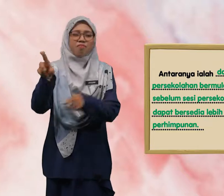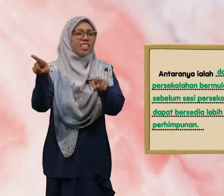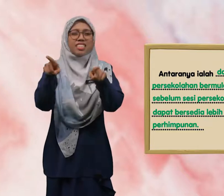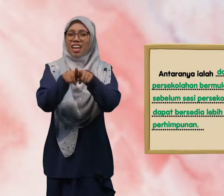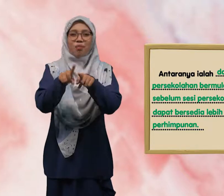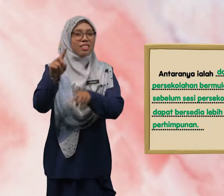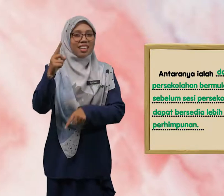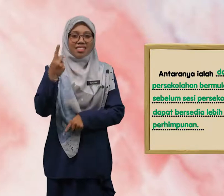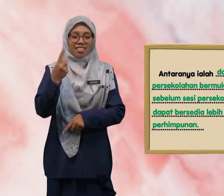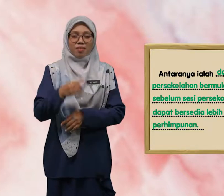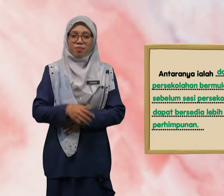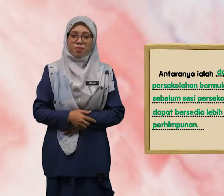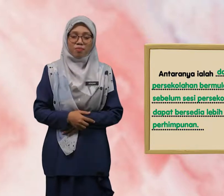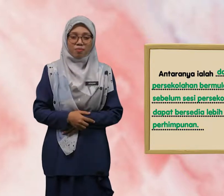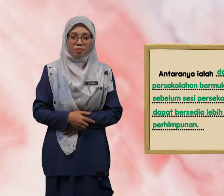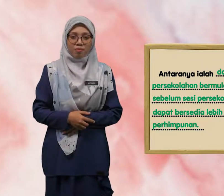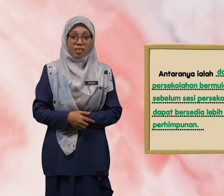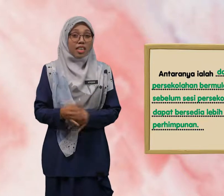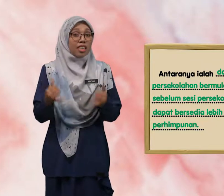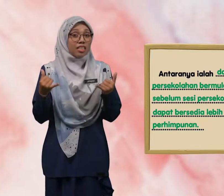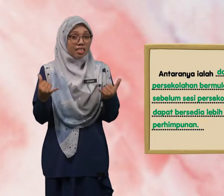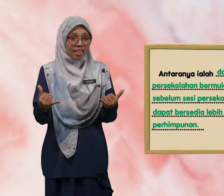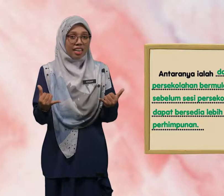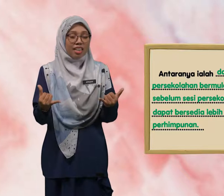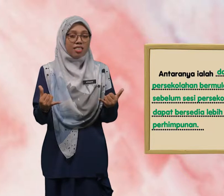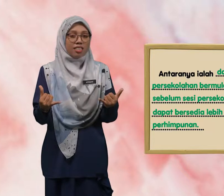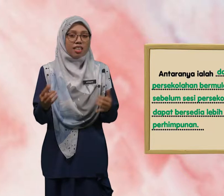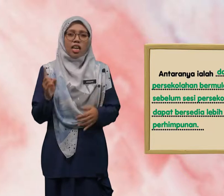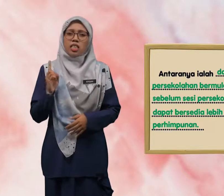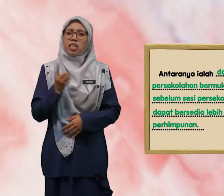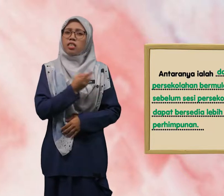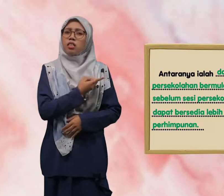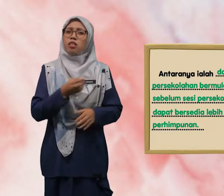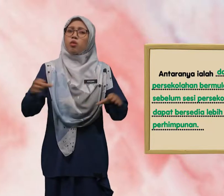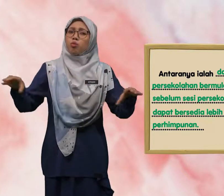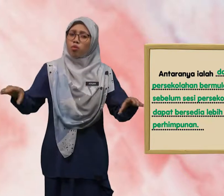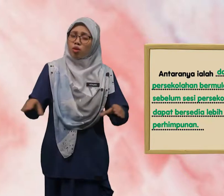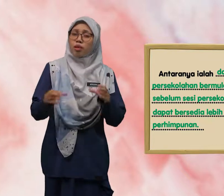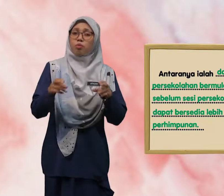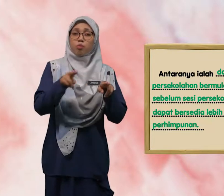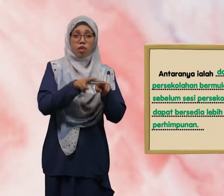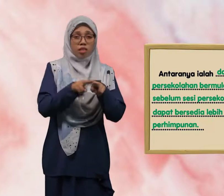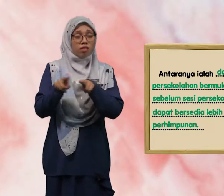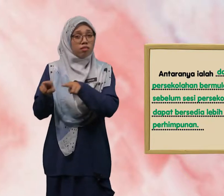sama saja sekarang kita buat Pule